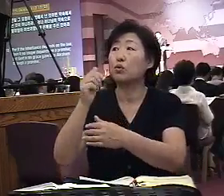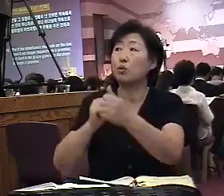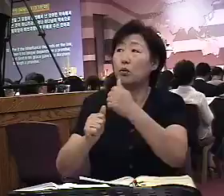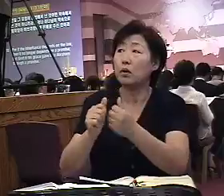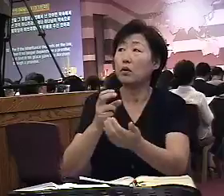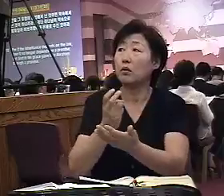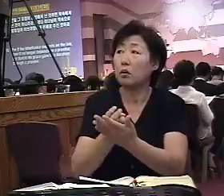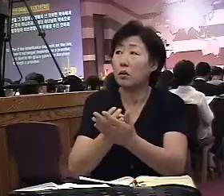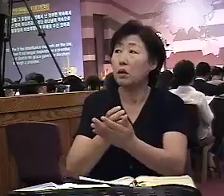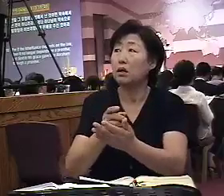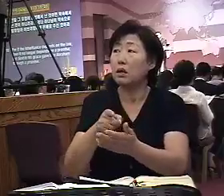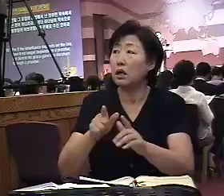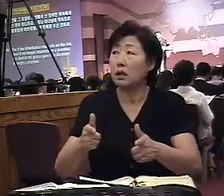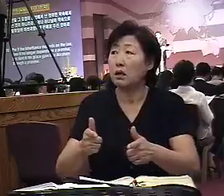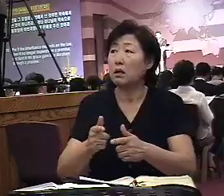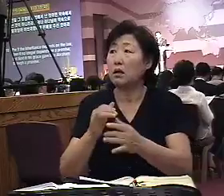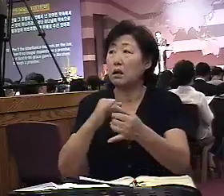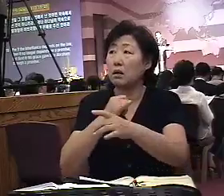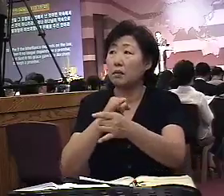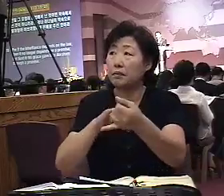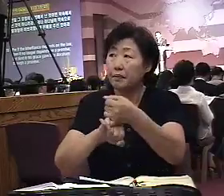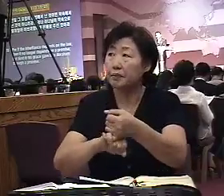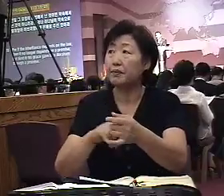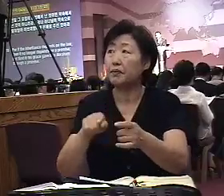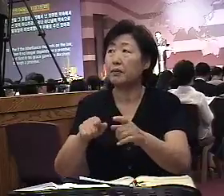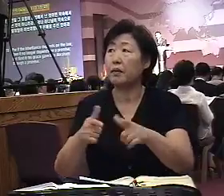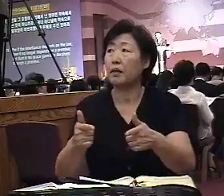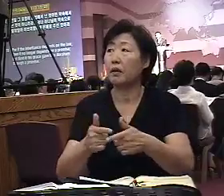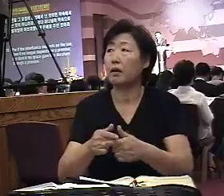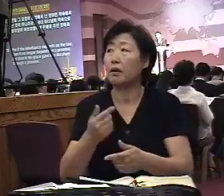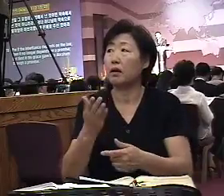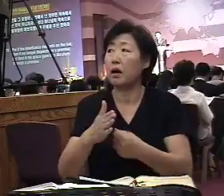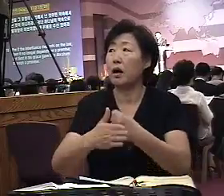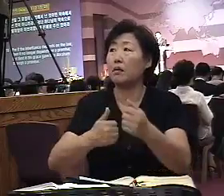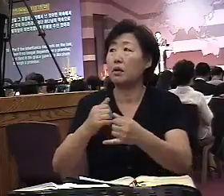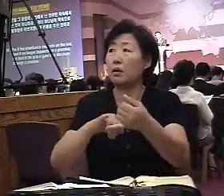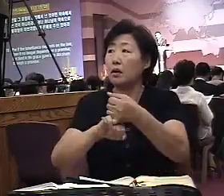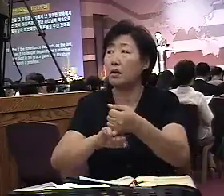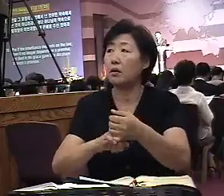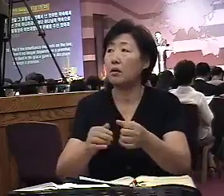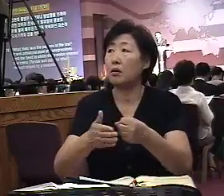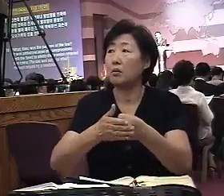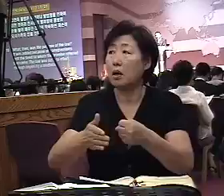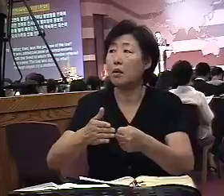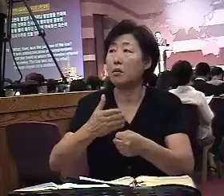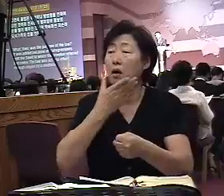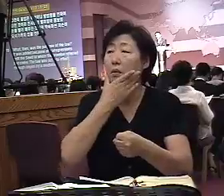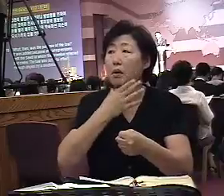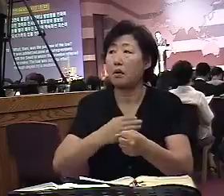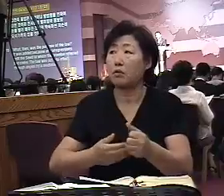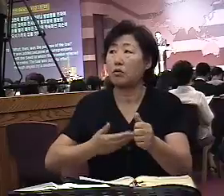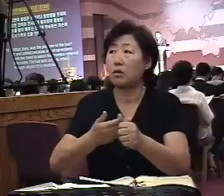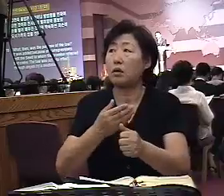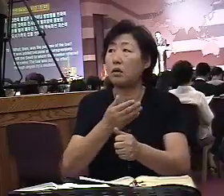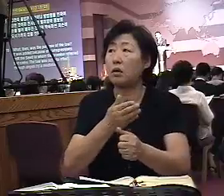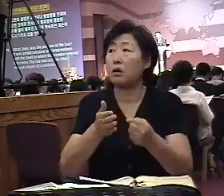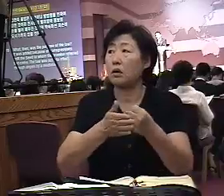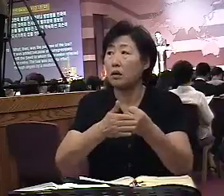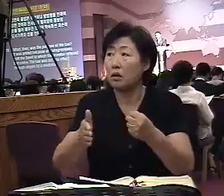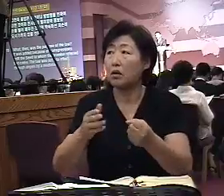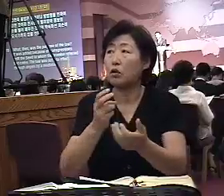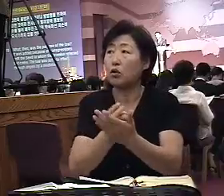것이 아니니라. 그러나 하나님이 약속으로 말미암아 아브라함에게 은혜로 주신 것이라. 그런즉 율법은